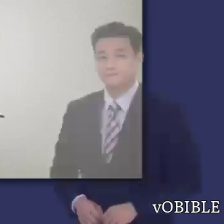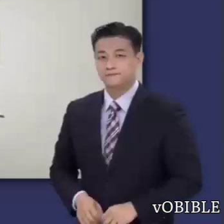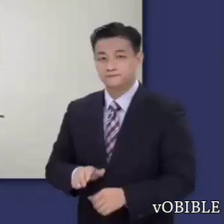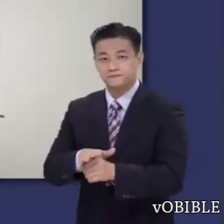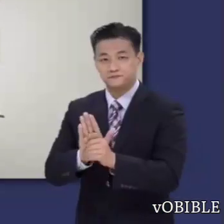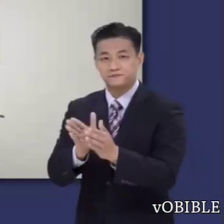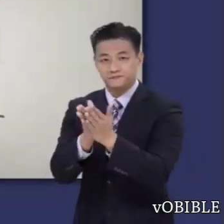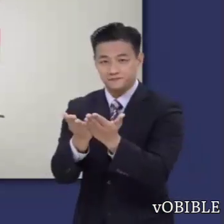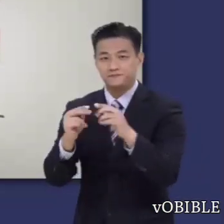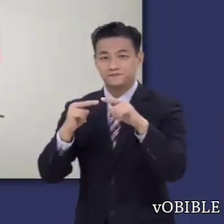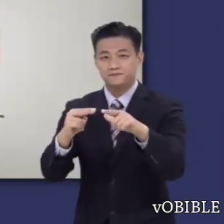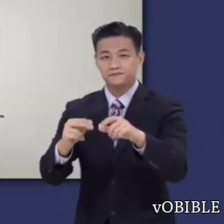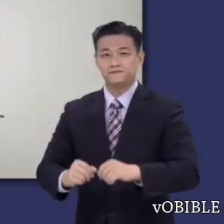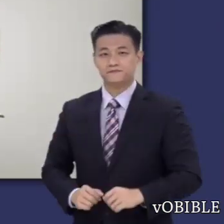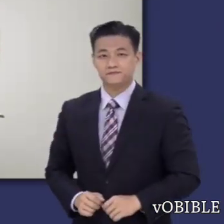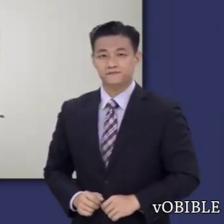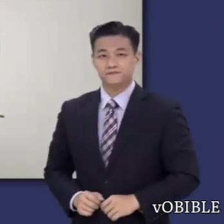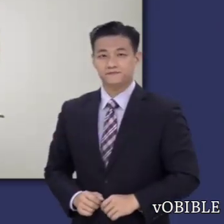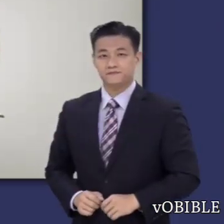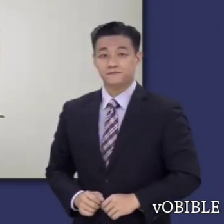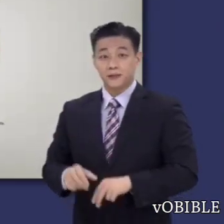启示录简介。